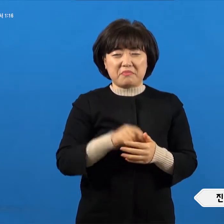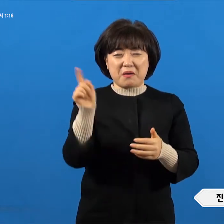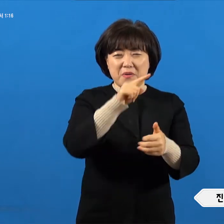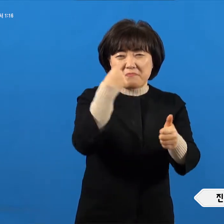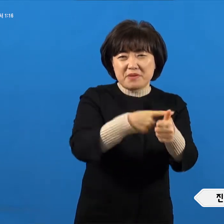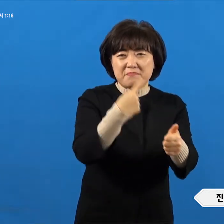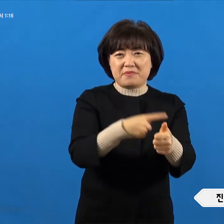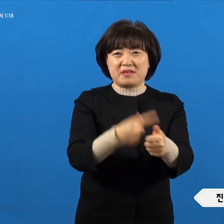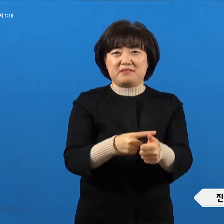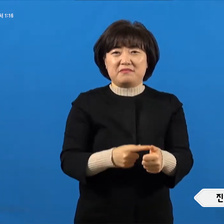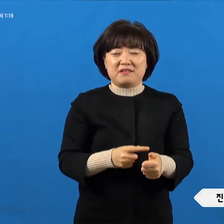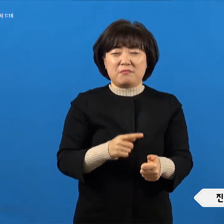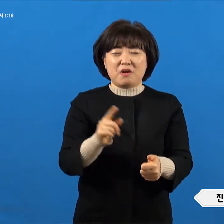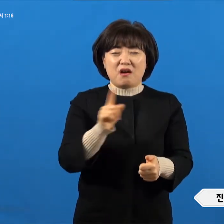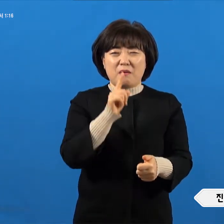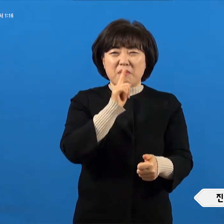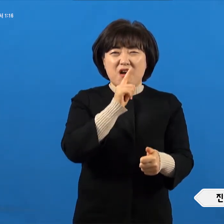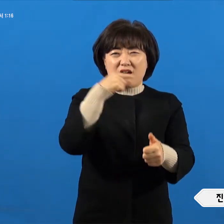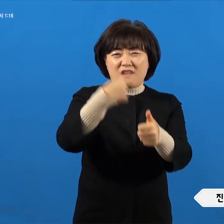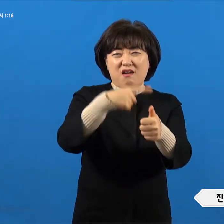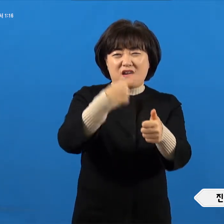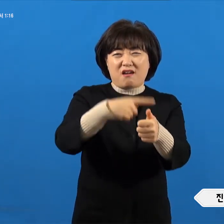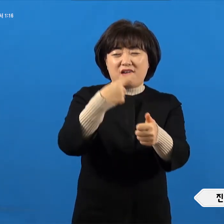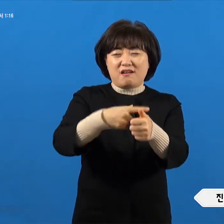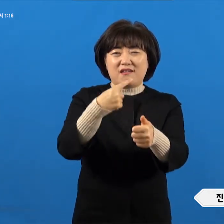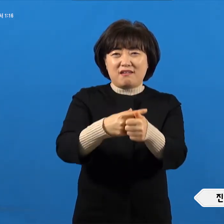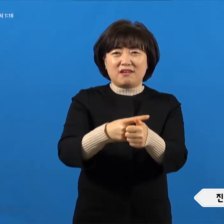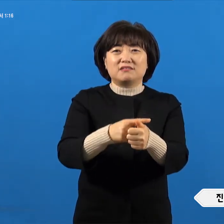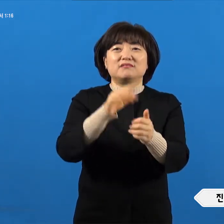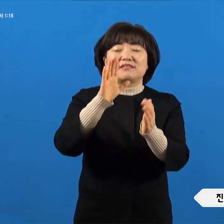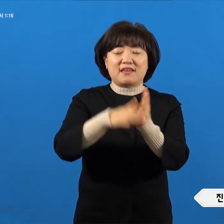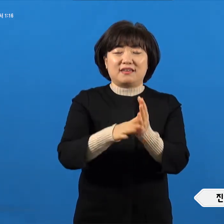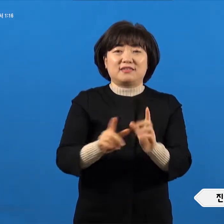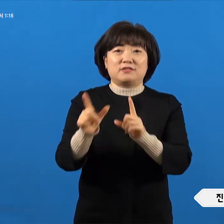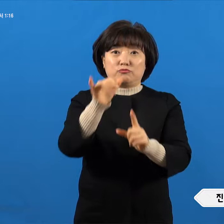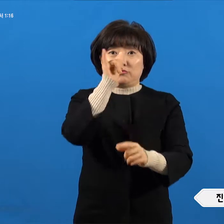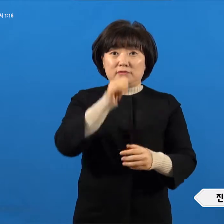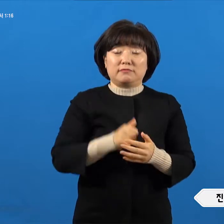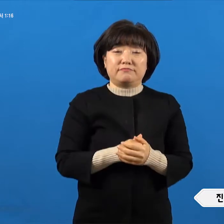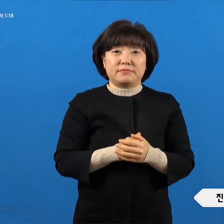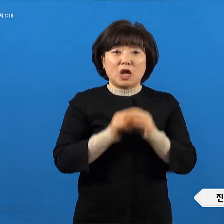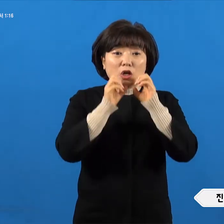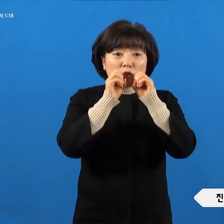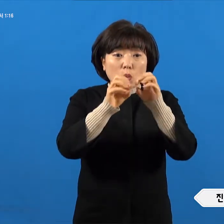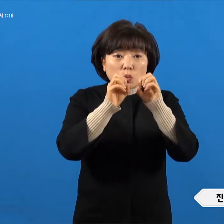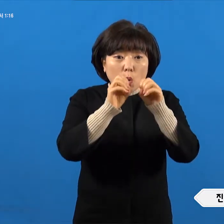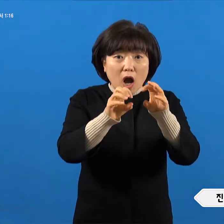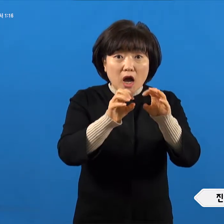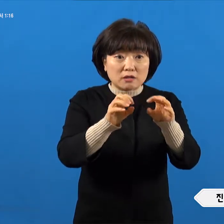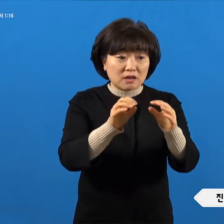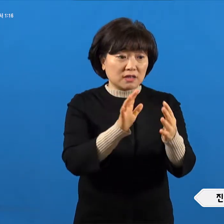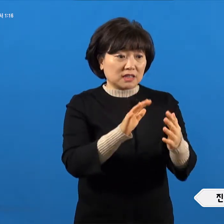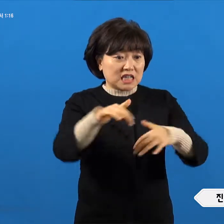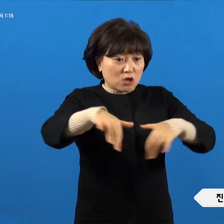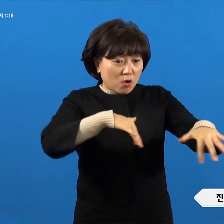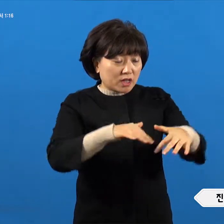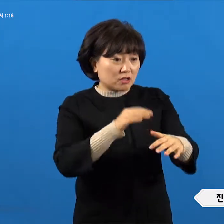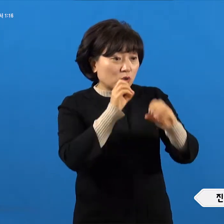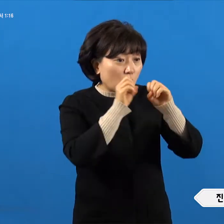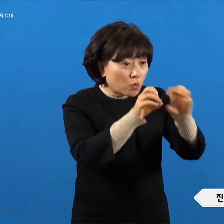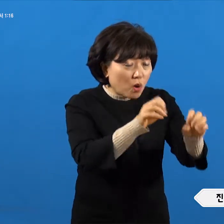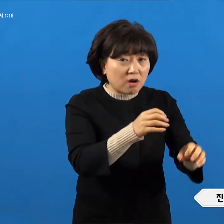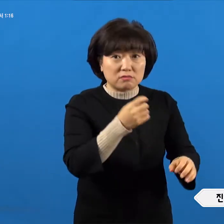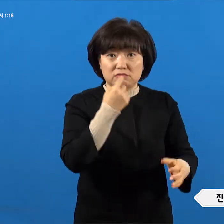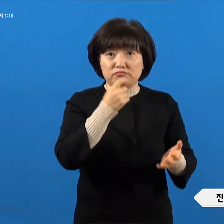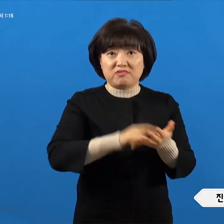마치 핍박처럼 느껴지는 시대에 우리는 살고 있습니다. 전도가 점점 더 어려워지고 우리의